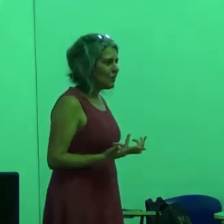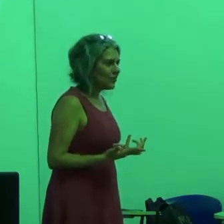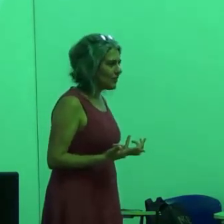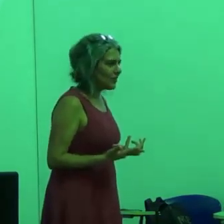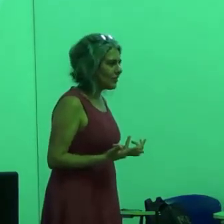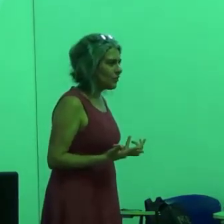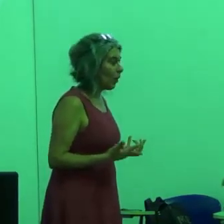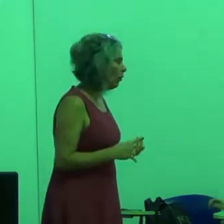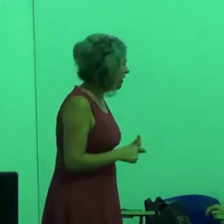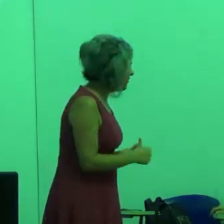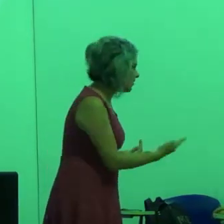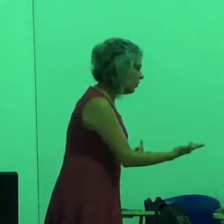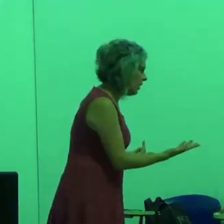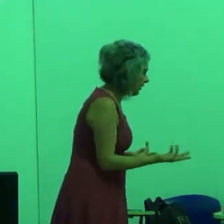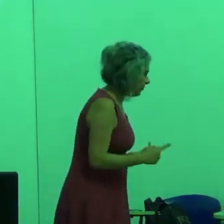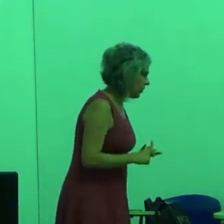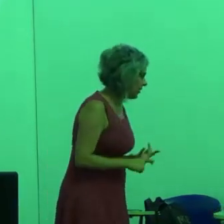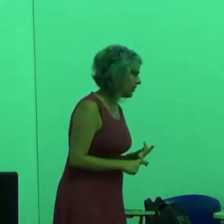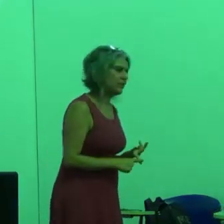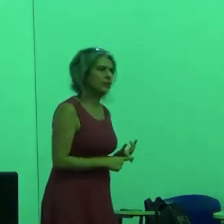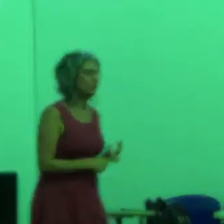gesto inscricional, o revisor está no gesto inscricional.